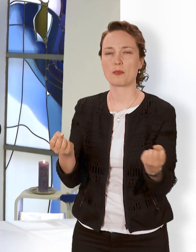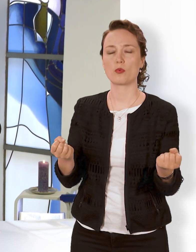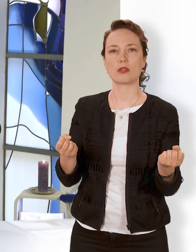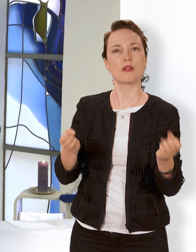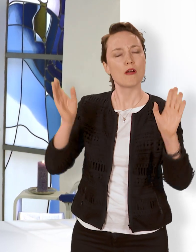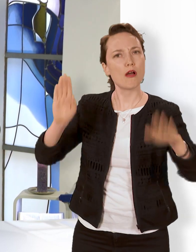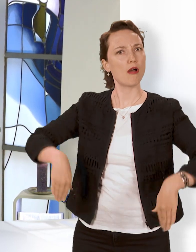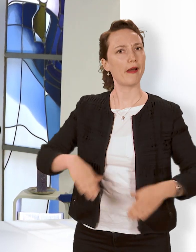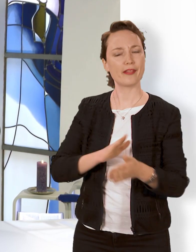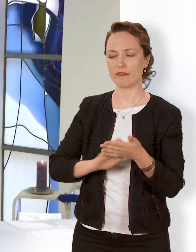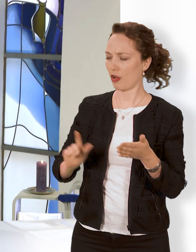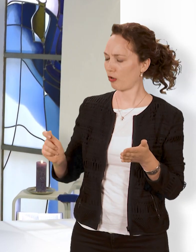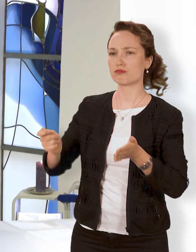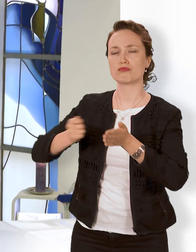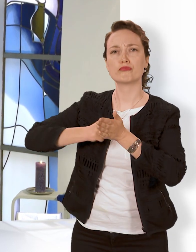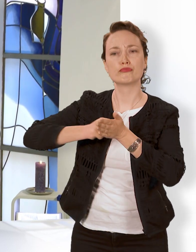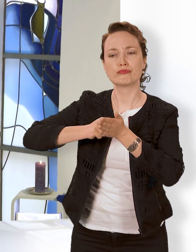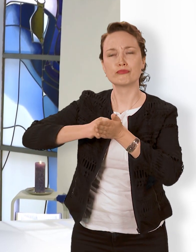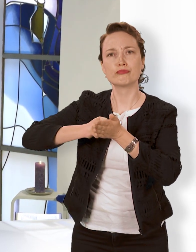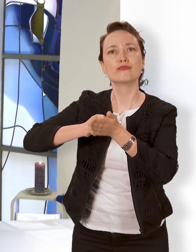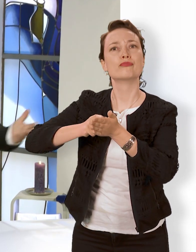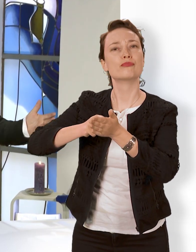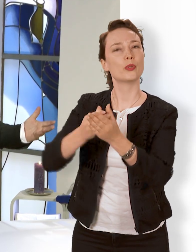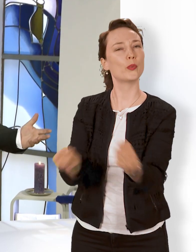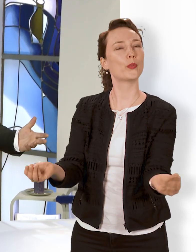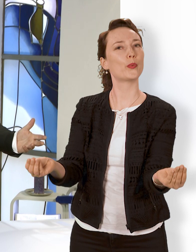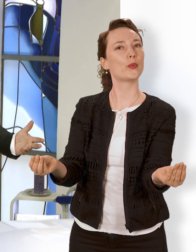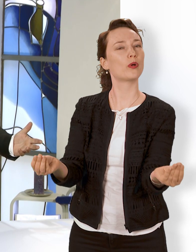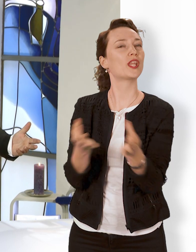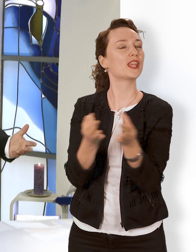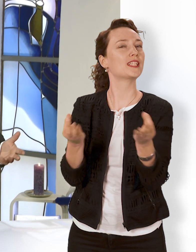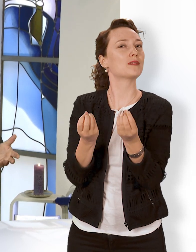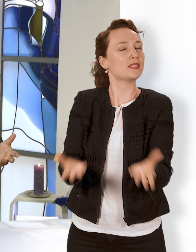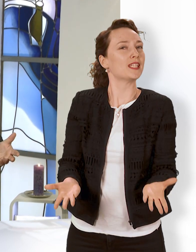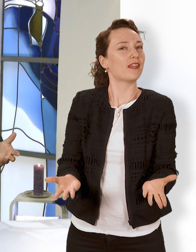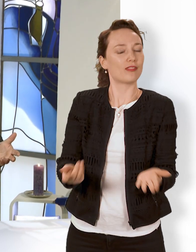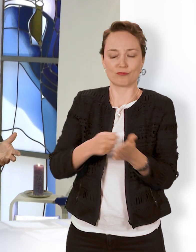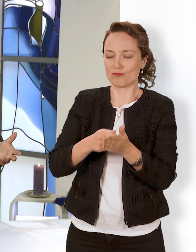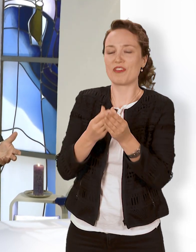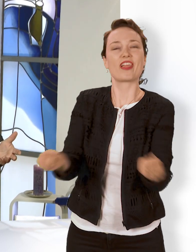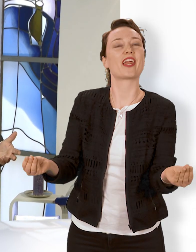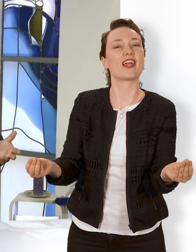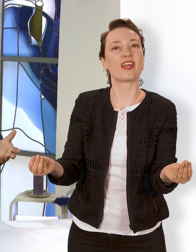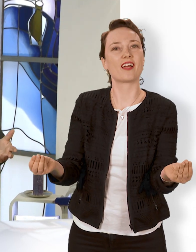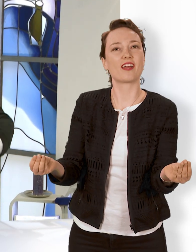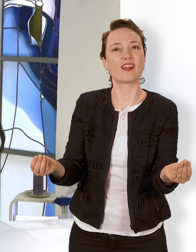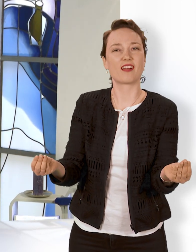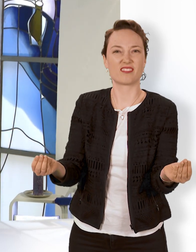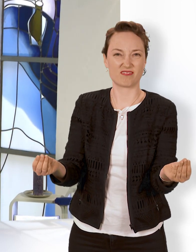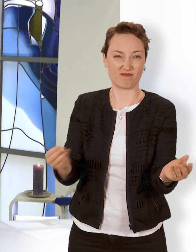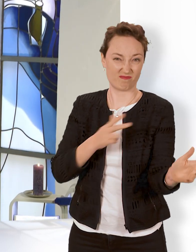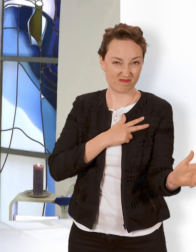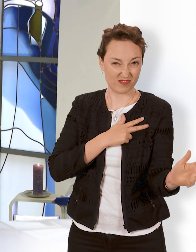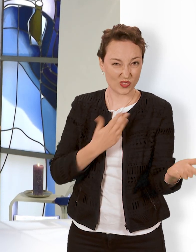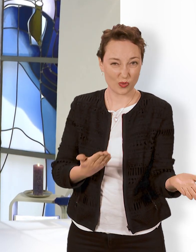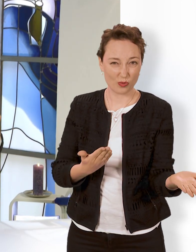so einem Radiergummi drüber wischen und dann nichts passiert, wegradiert. Aber so ist es